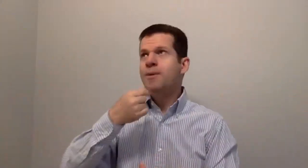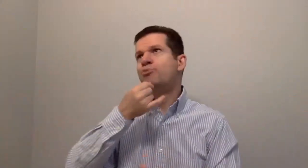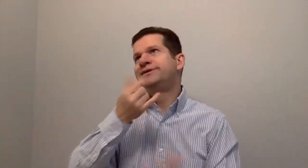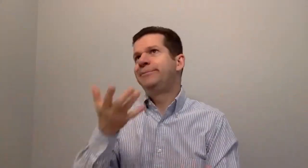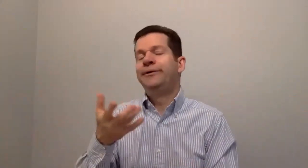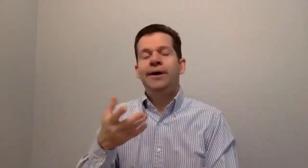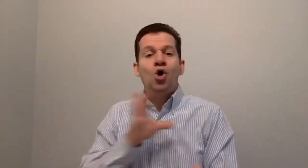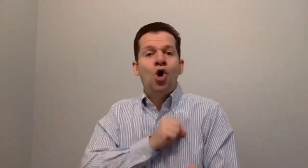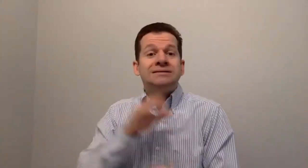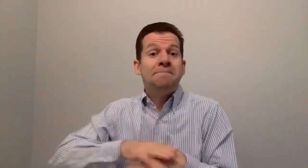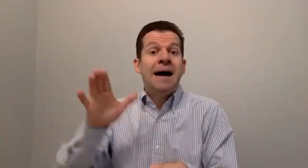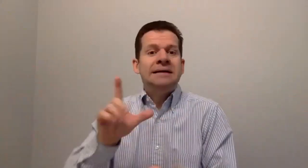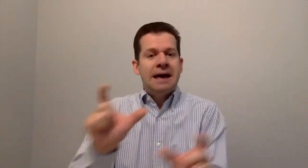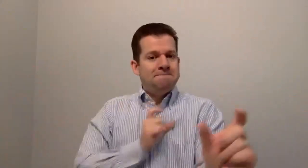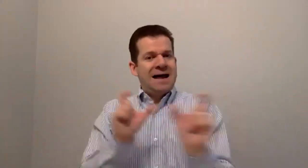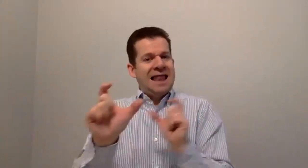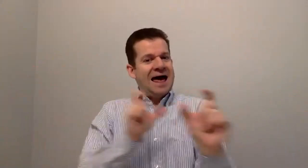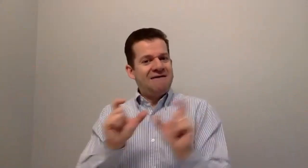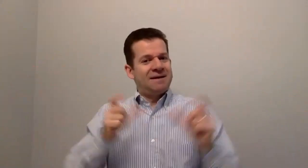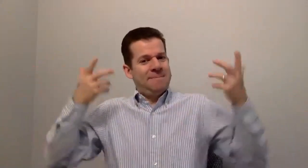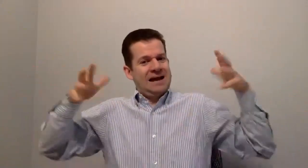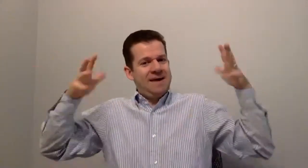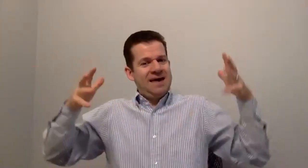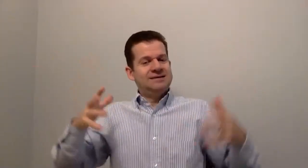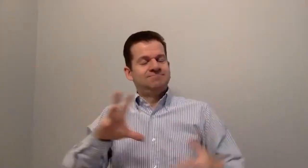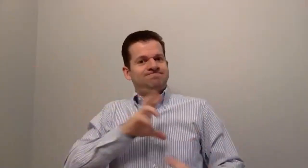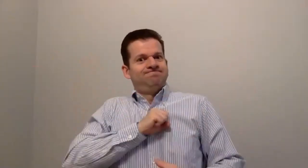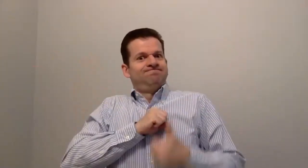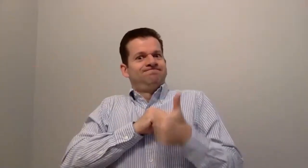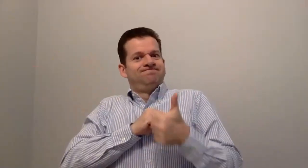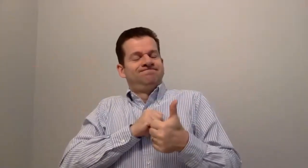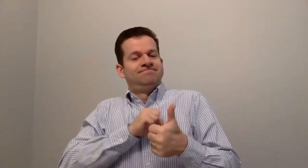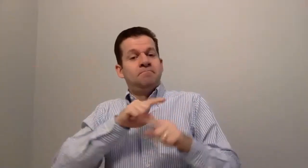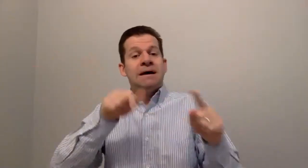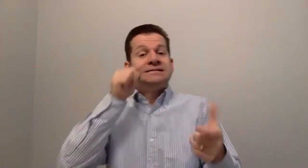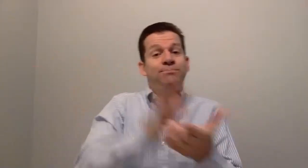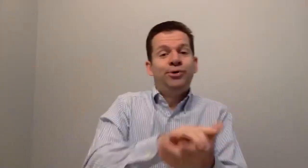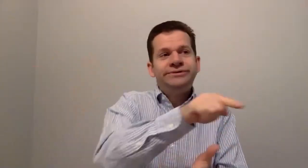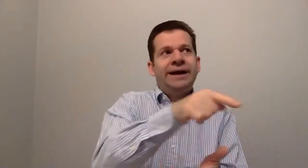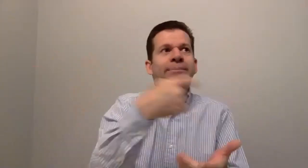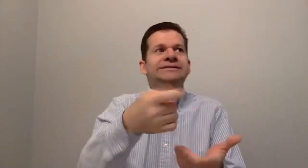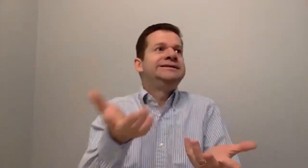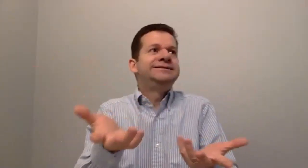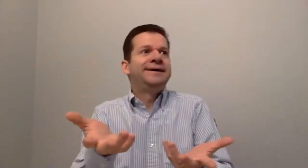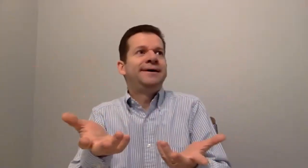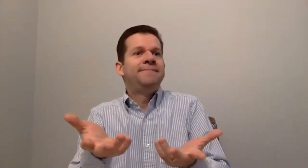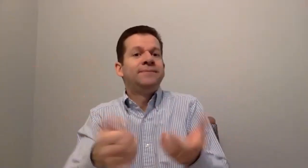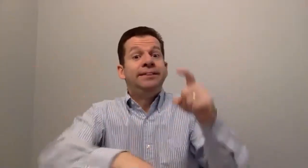por exemplo, gosta mais palavra, parabéns. Mas a esposa, ela precisa